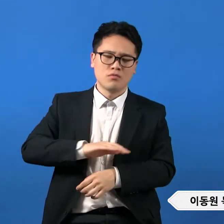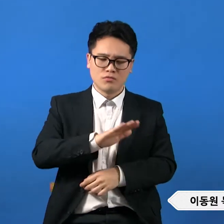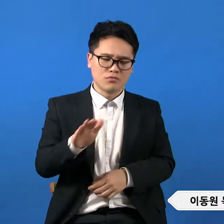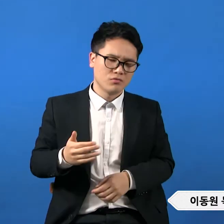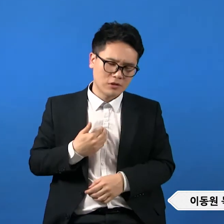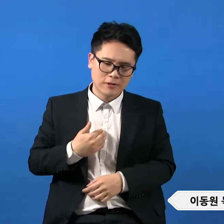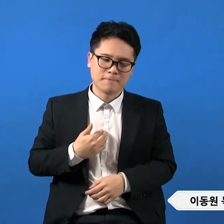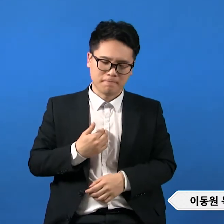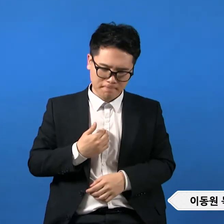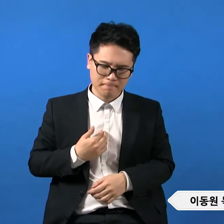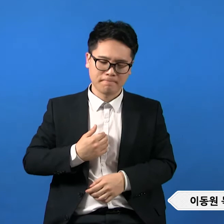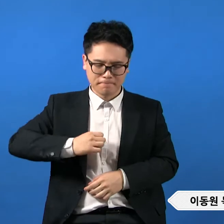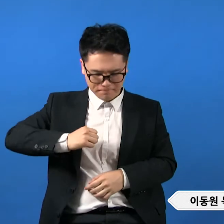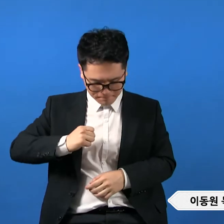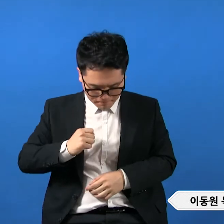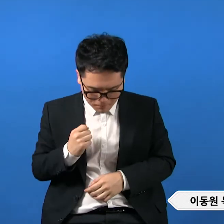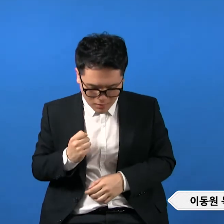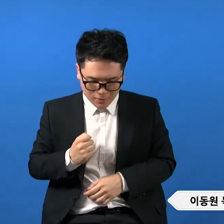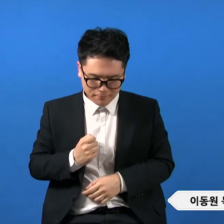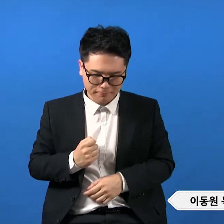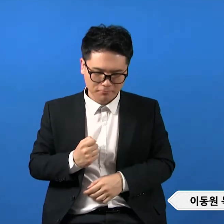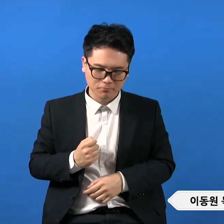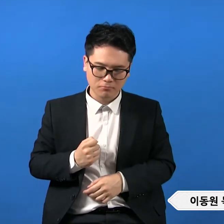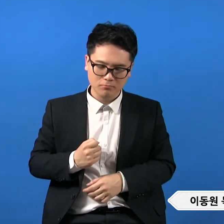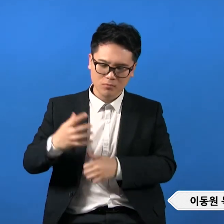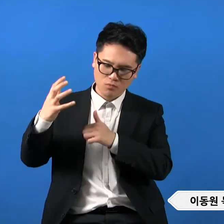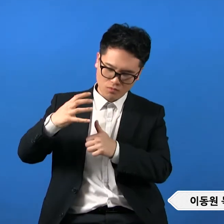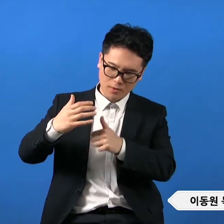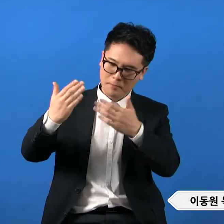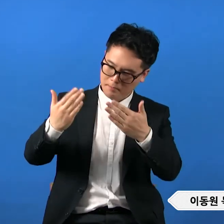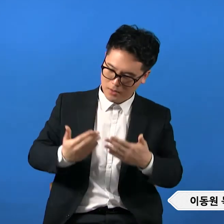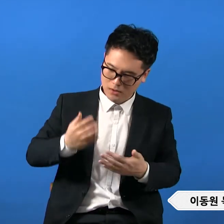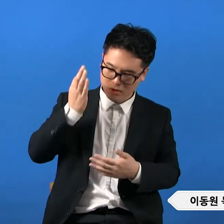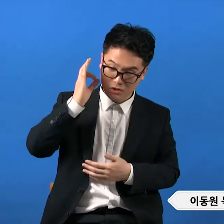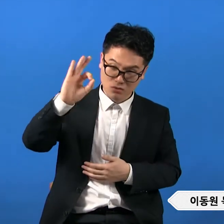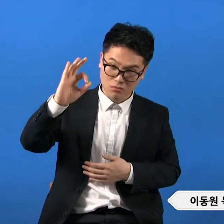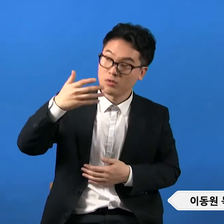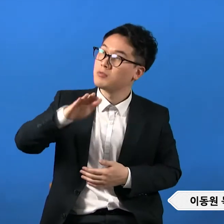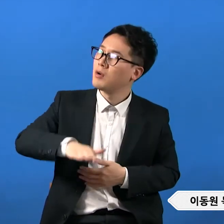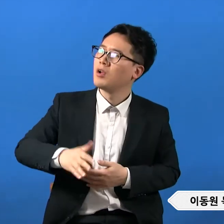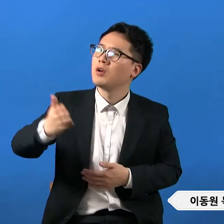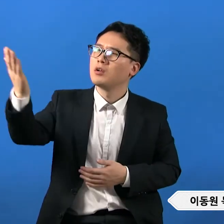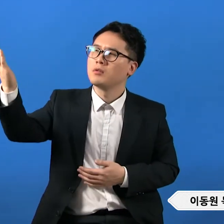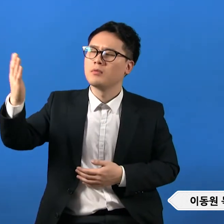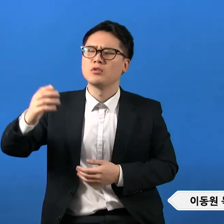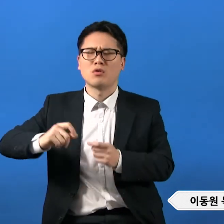얼마든지 우리는 달게 받겠습니다. 그러나 이것이 우리의 마지막이라고는 말하지 말아 주십시오.